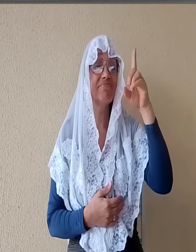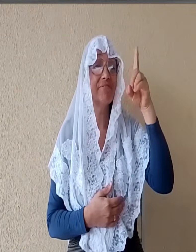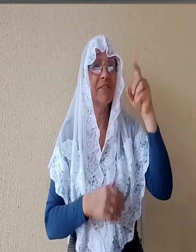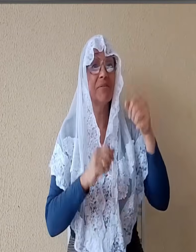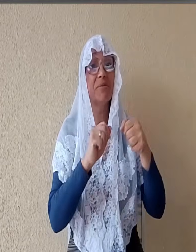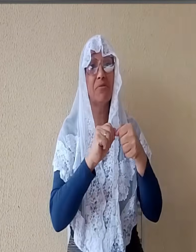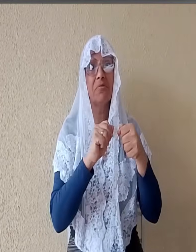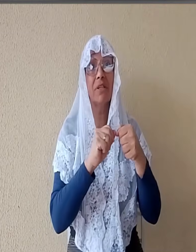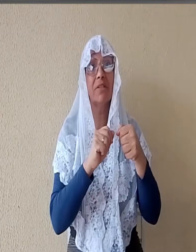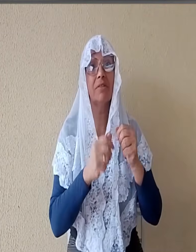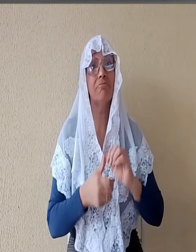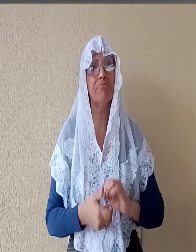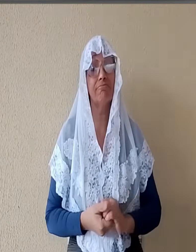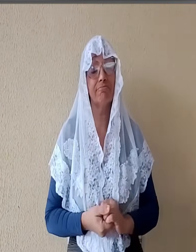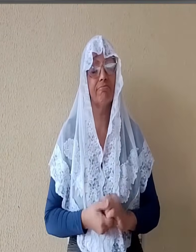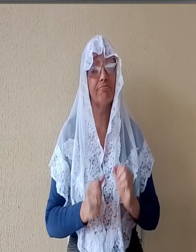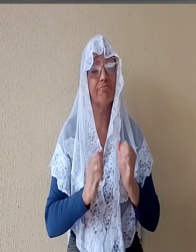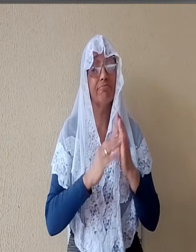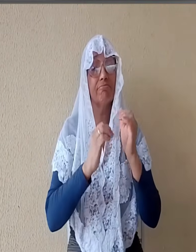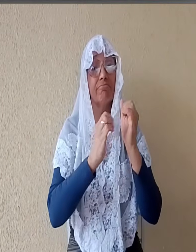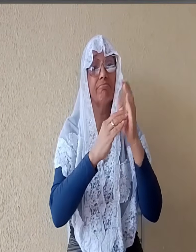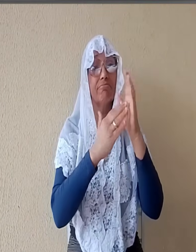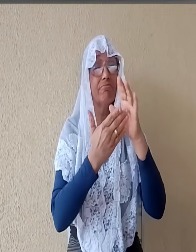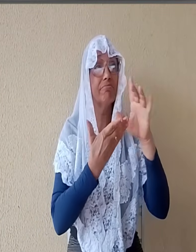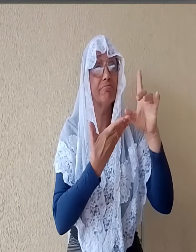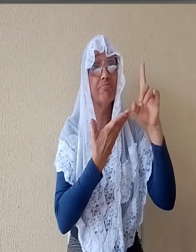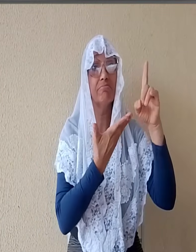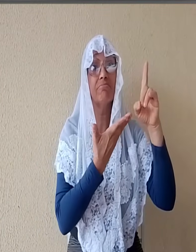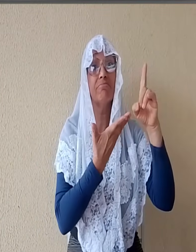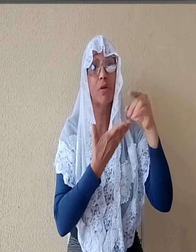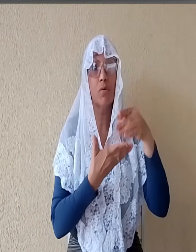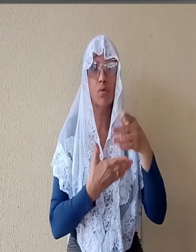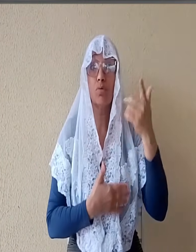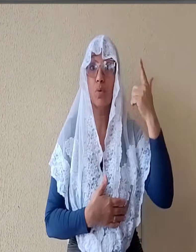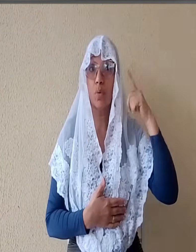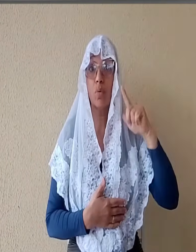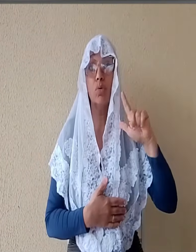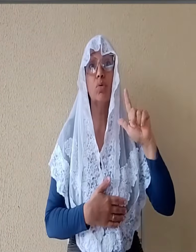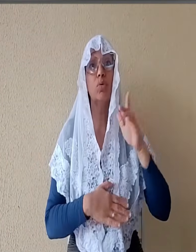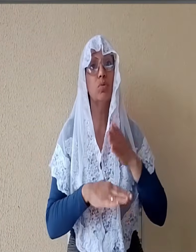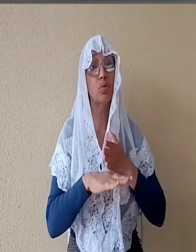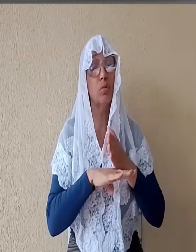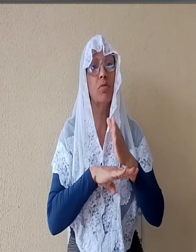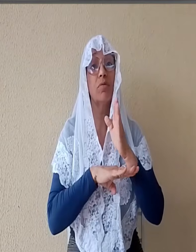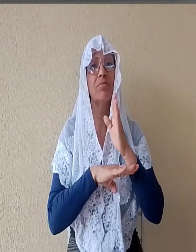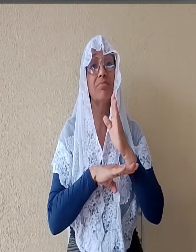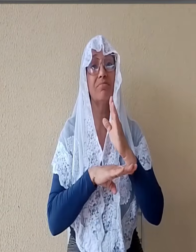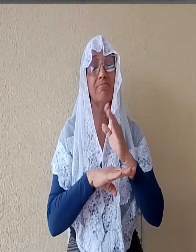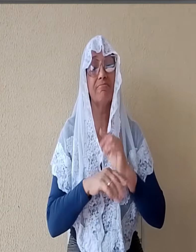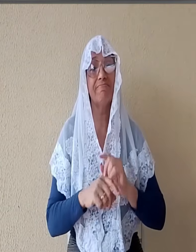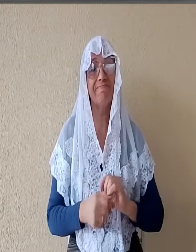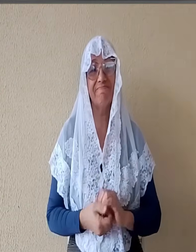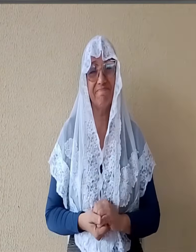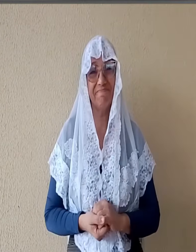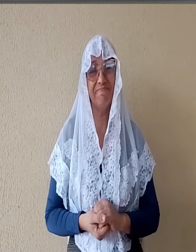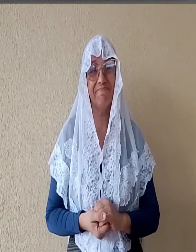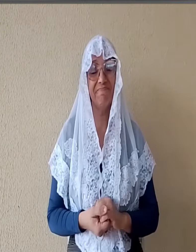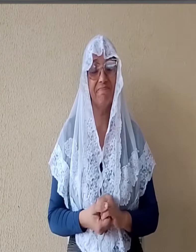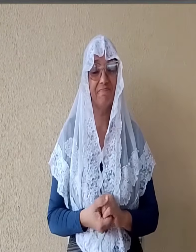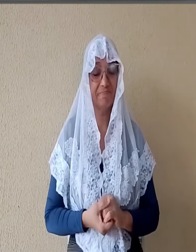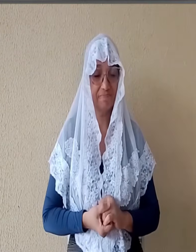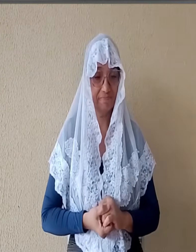certeza, irmão, que o Senhor está falando. Tem gente que está falando, se voltar eu saio. O caminho da porta vai ser a tua